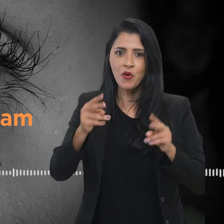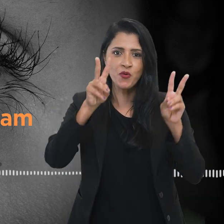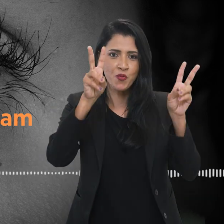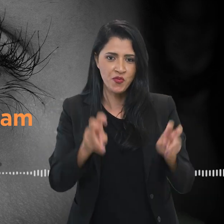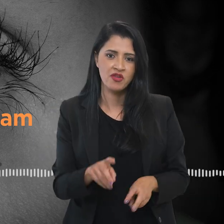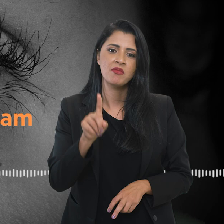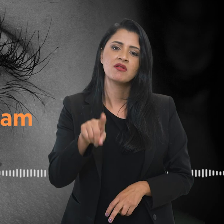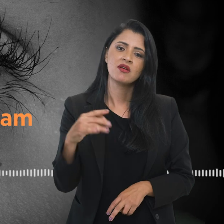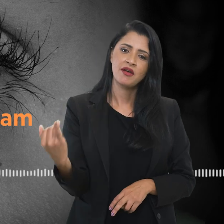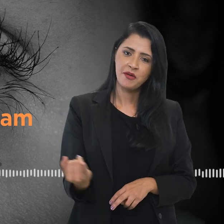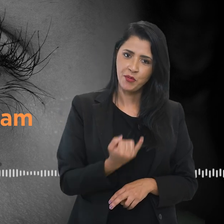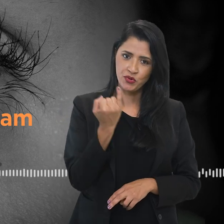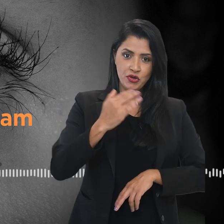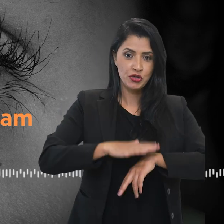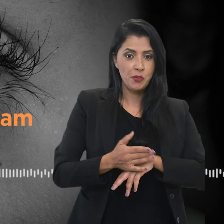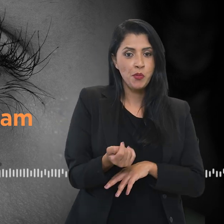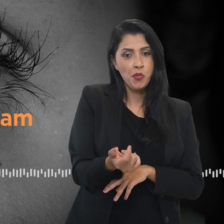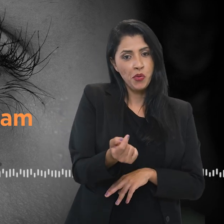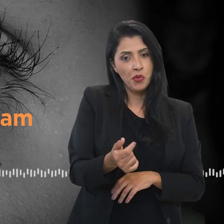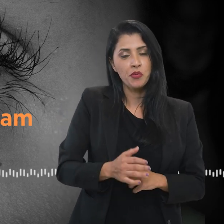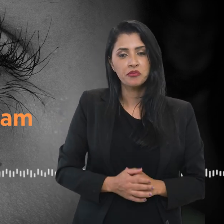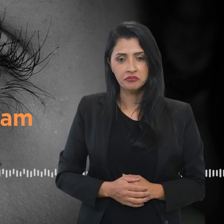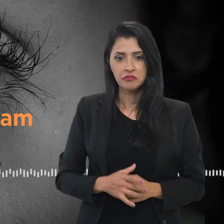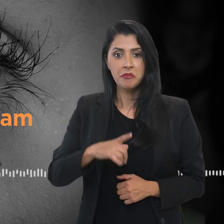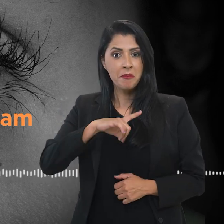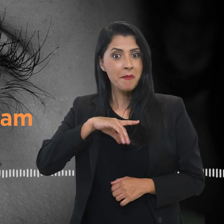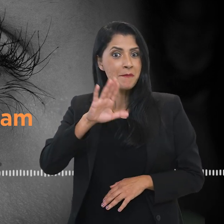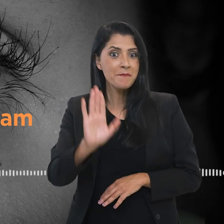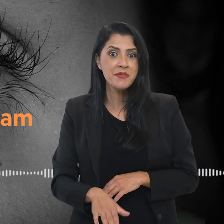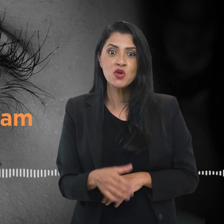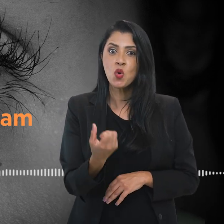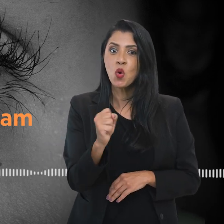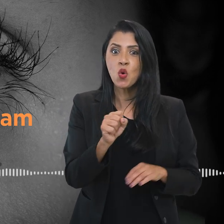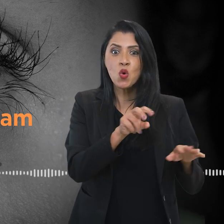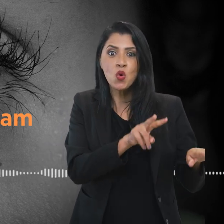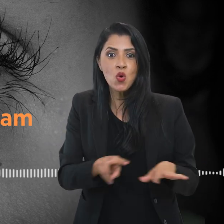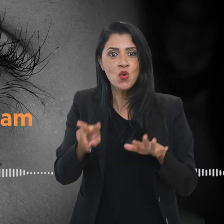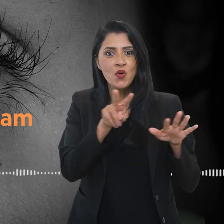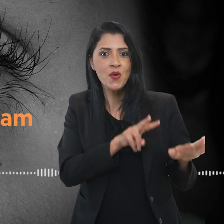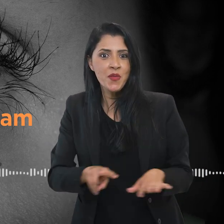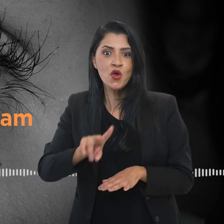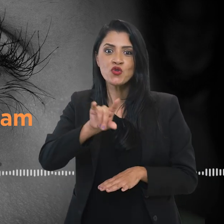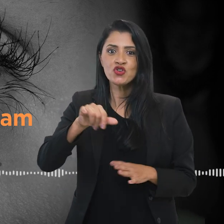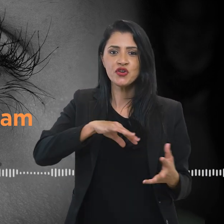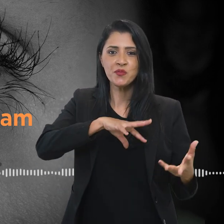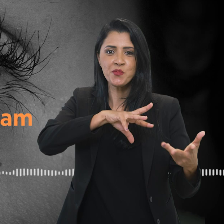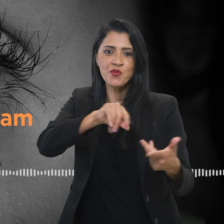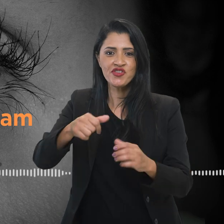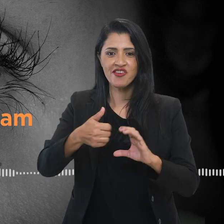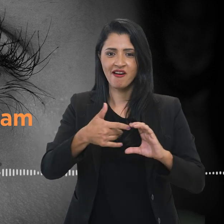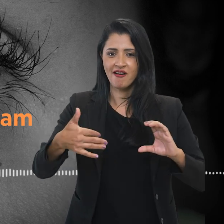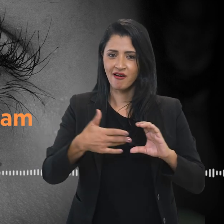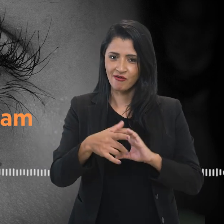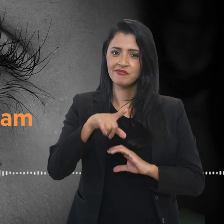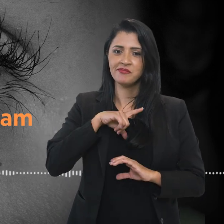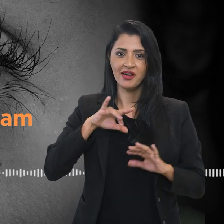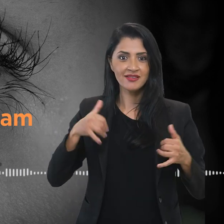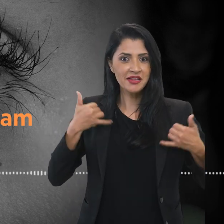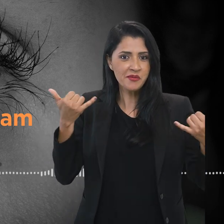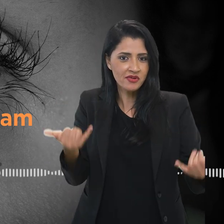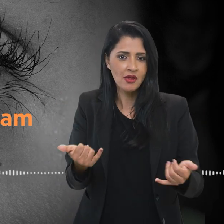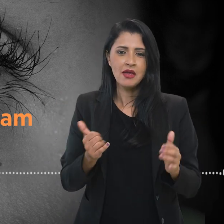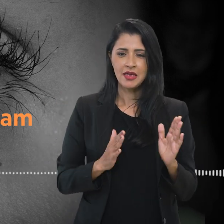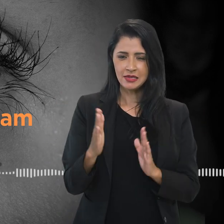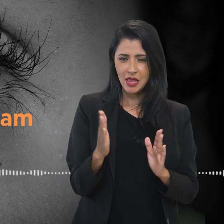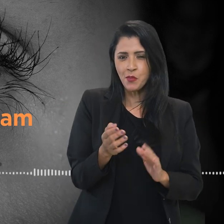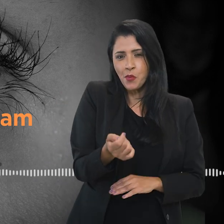um tema tão importante em tão pouco tempo. E tínhamos menos de 8 semanas para a celebração do Dia Mundial das Doenças Raras. Sobre essa pequena